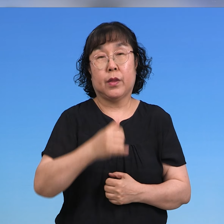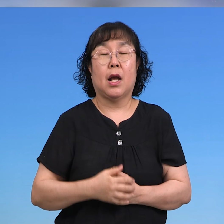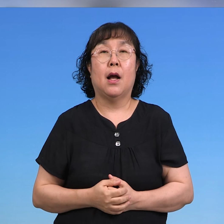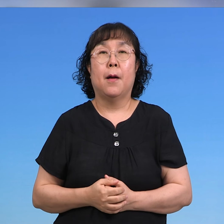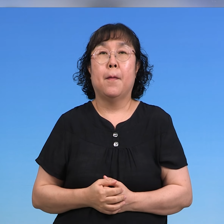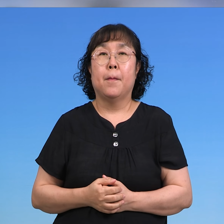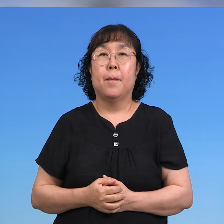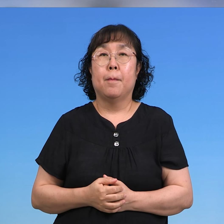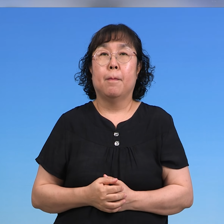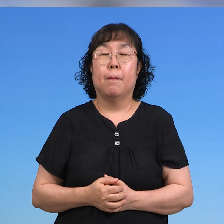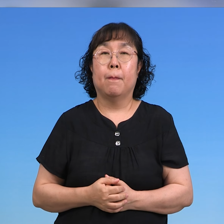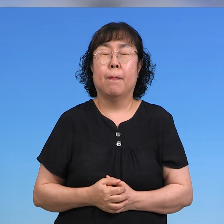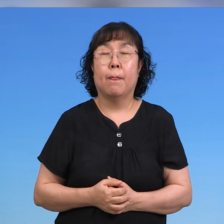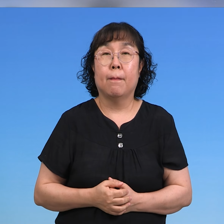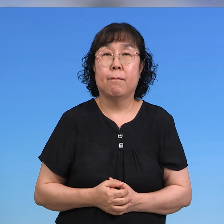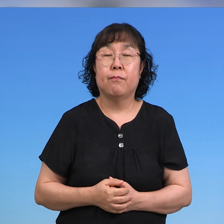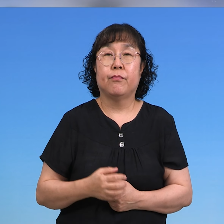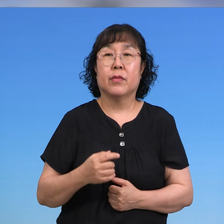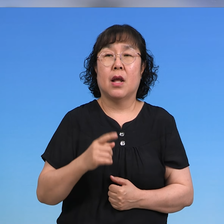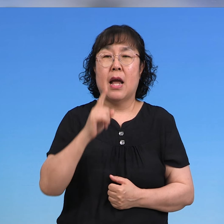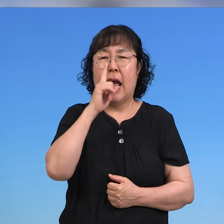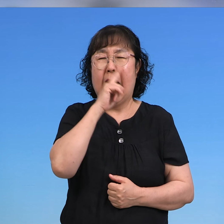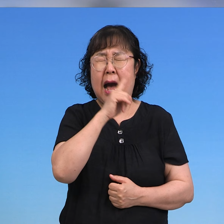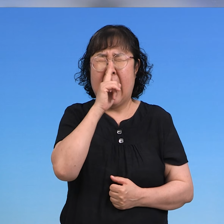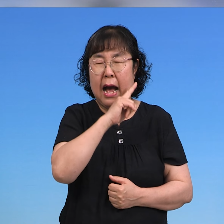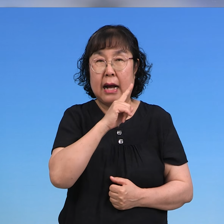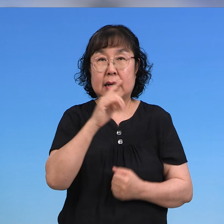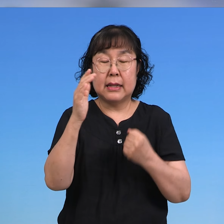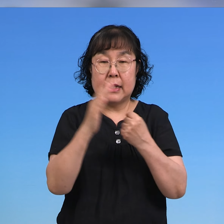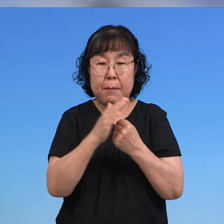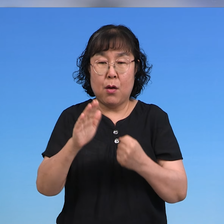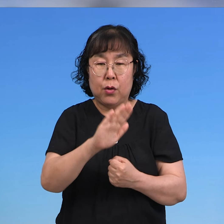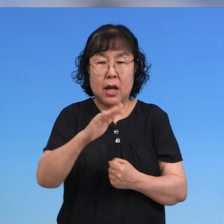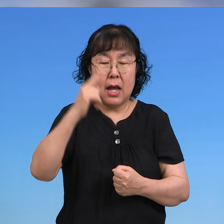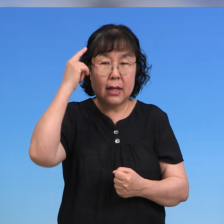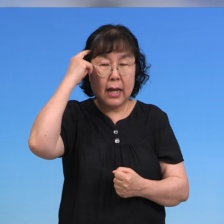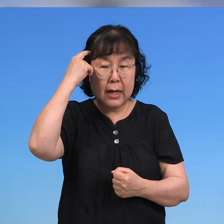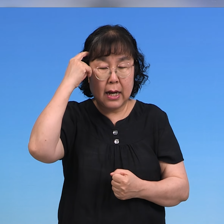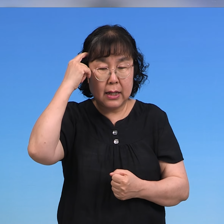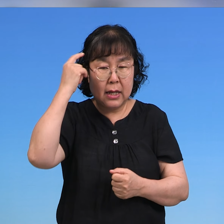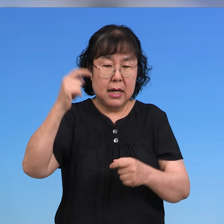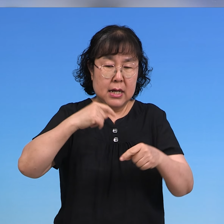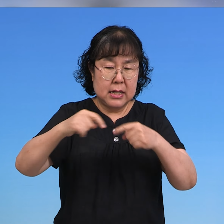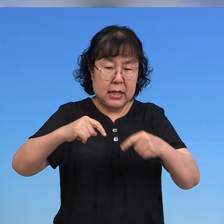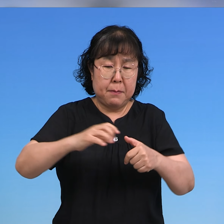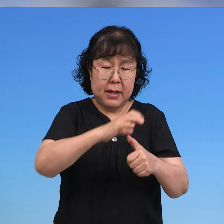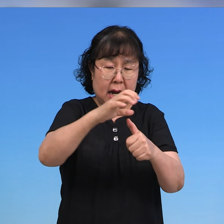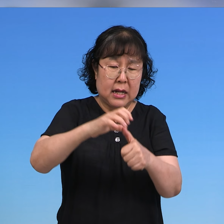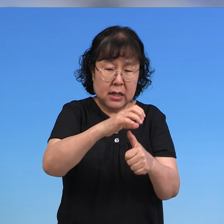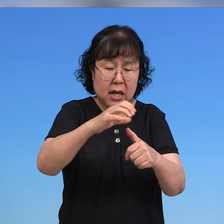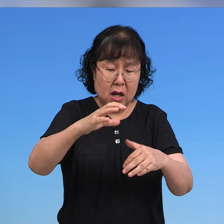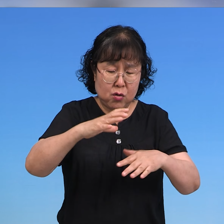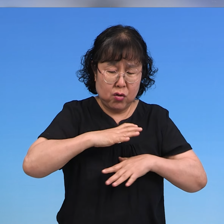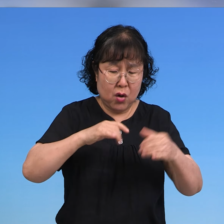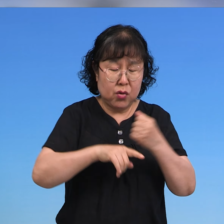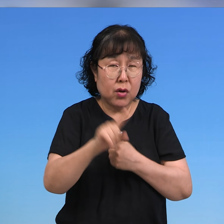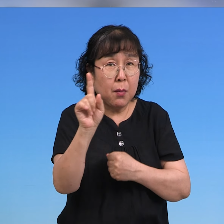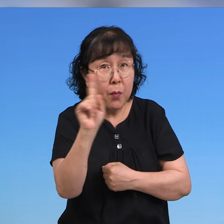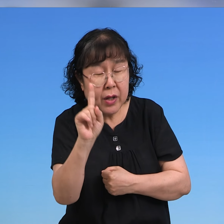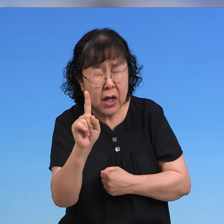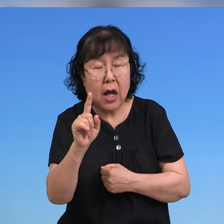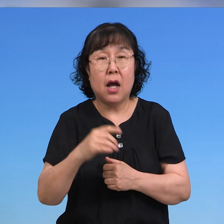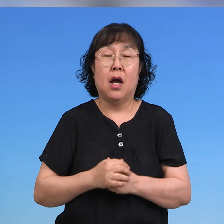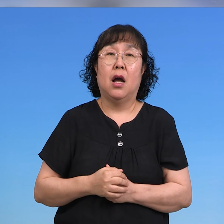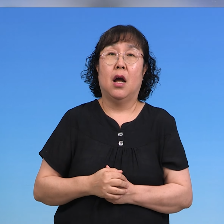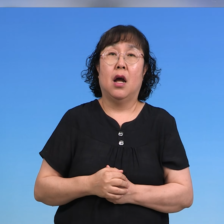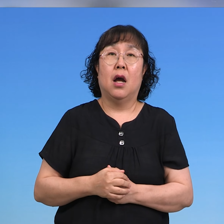지금 이 악에 의해 우리의 상상력이 지배당하는 게 왜 두려운가 하면은, 이게 굉장히 우리